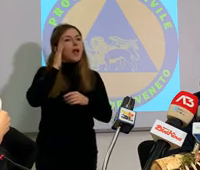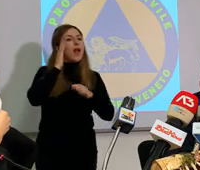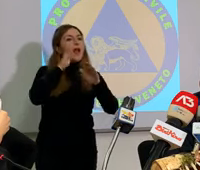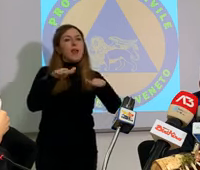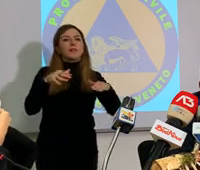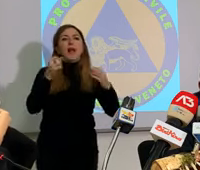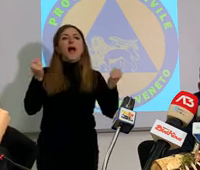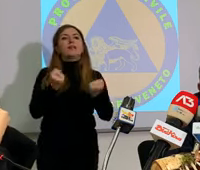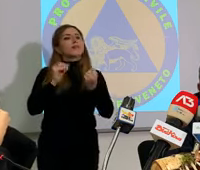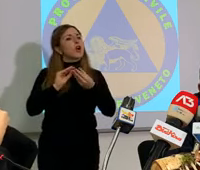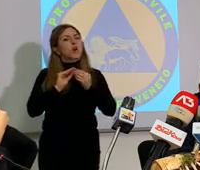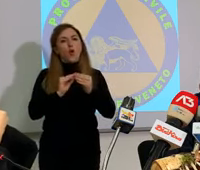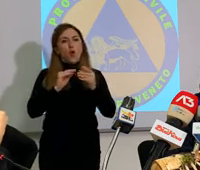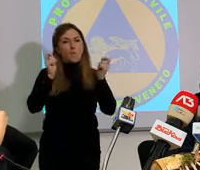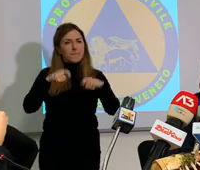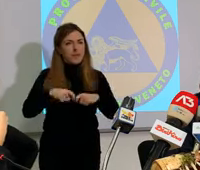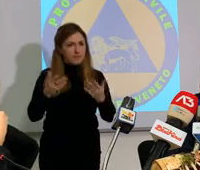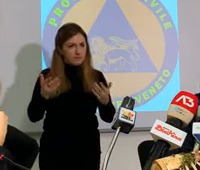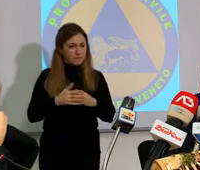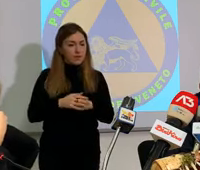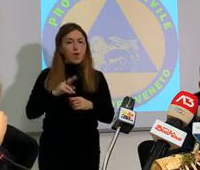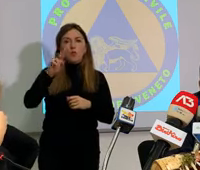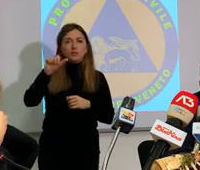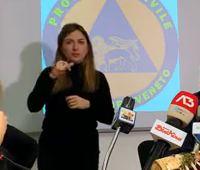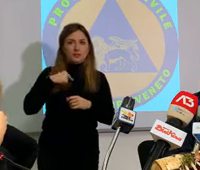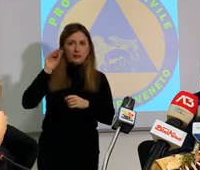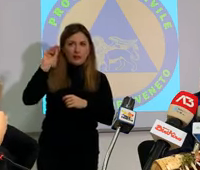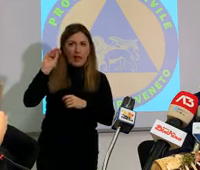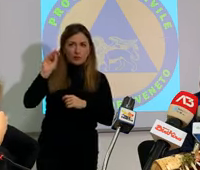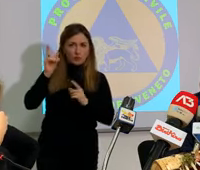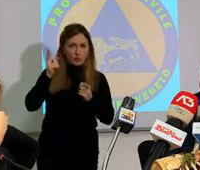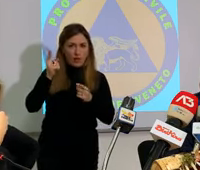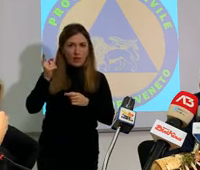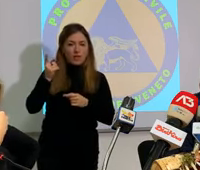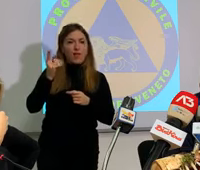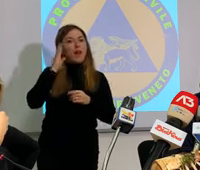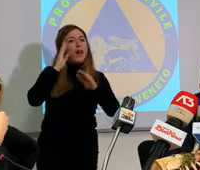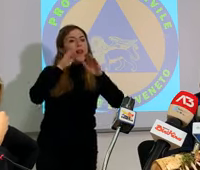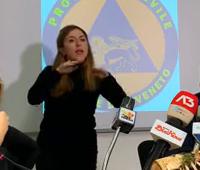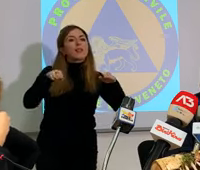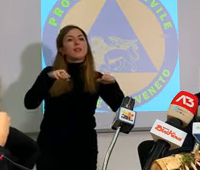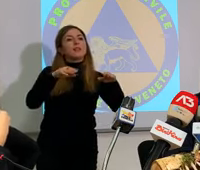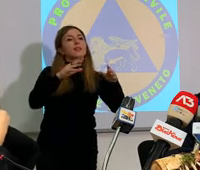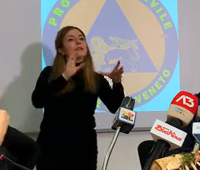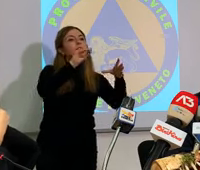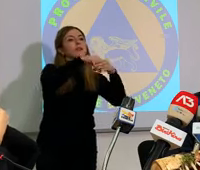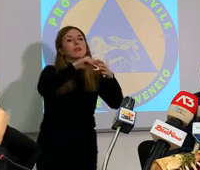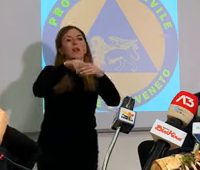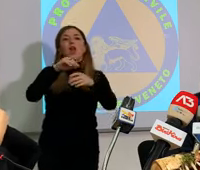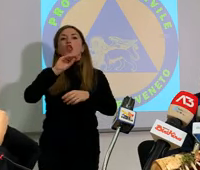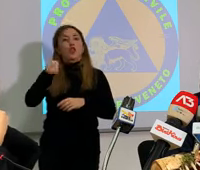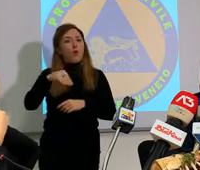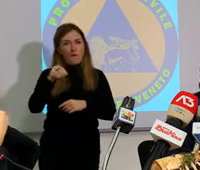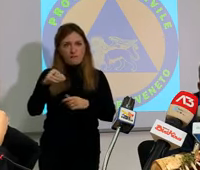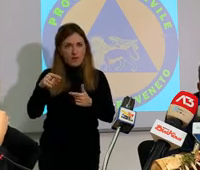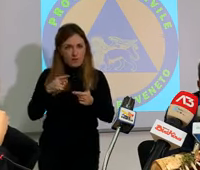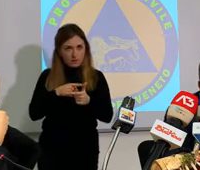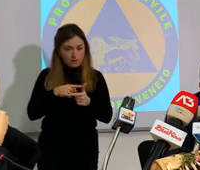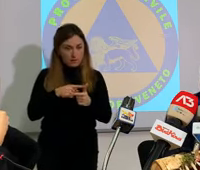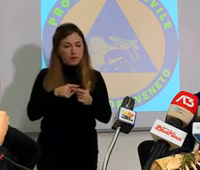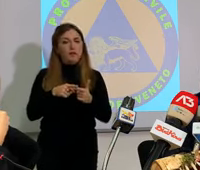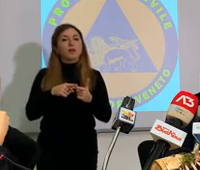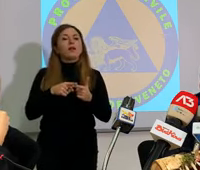in pratica abbiamo chiesto da news di dire dove li mettevano questo da da letto